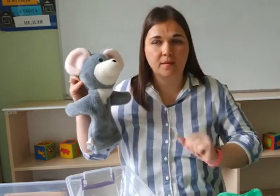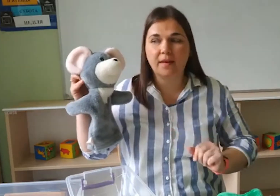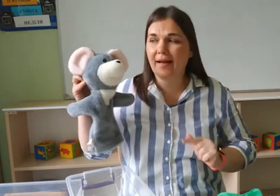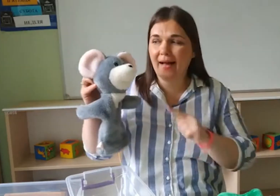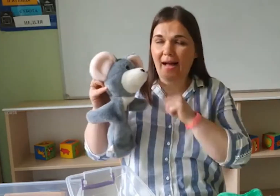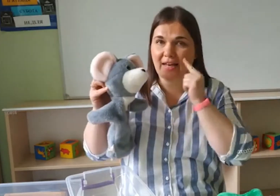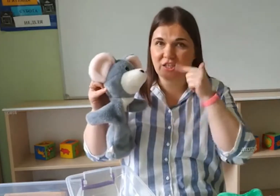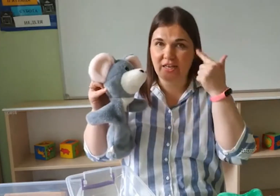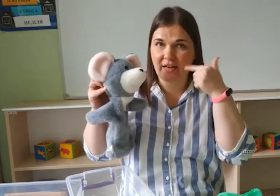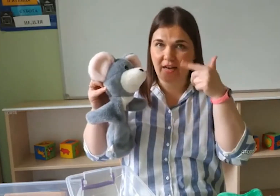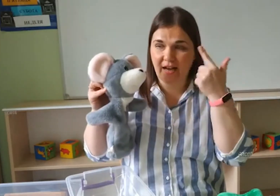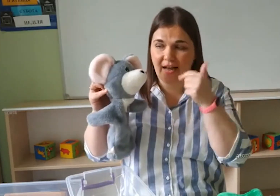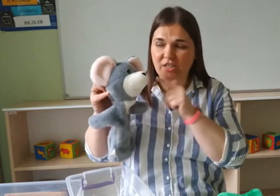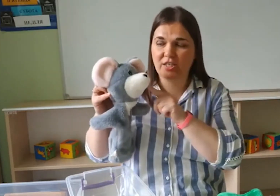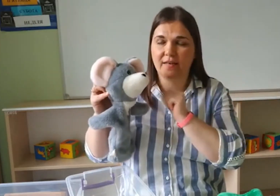Пі-пі-пі-пі-пі-пі-пі. Каже. Каже,